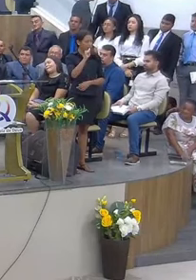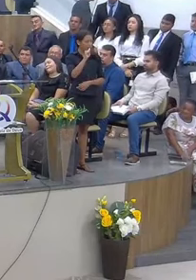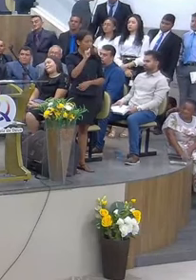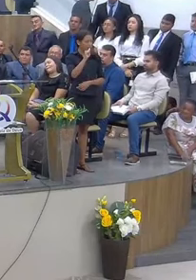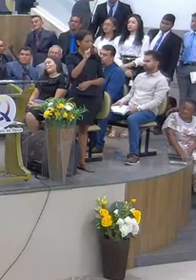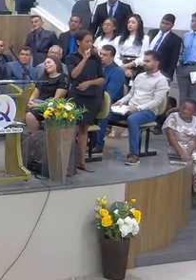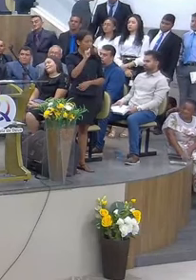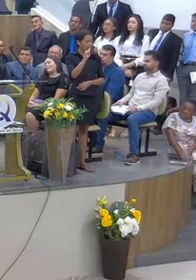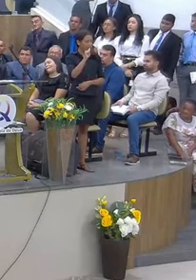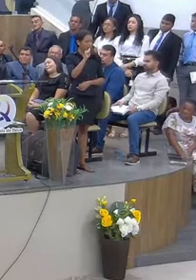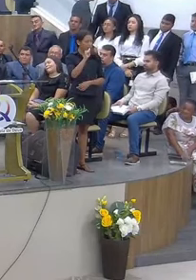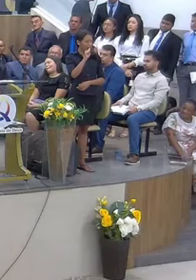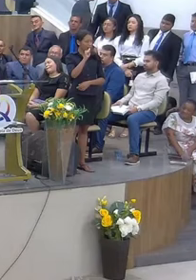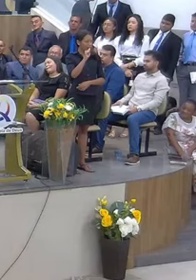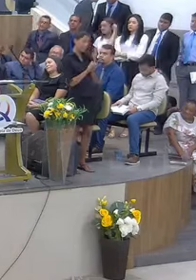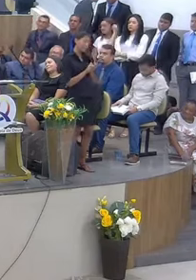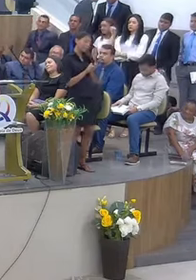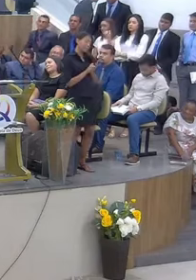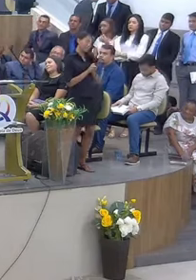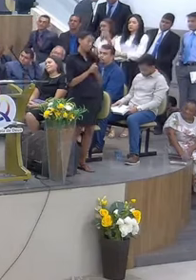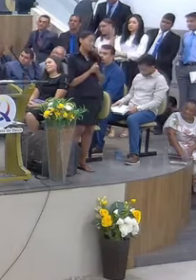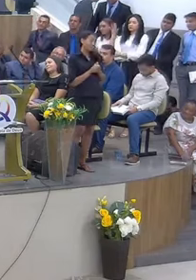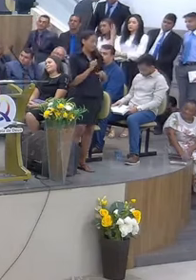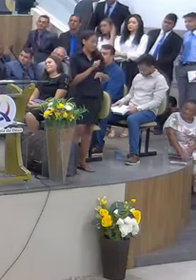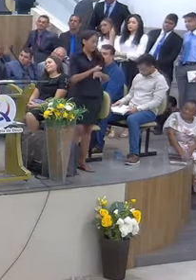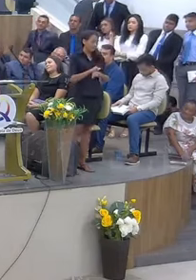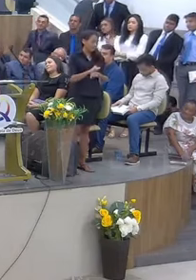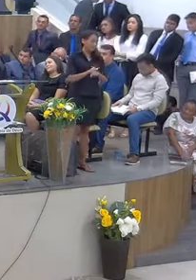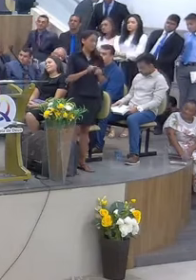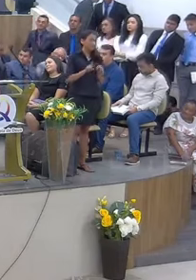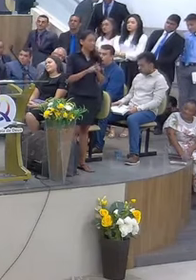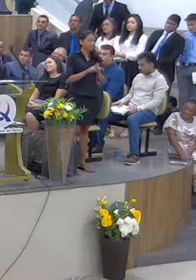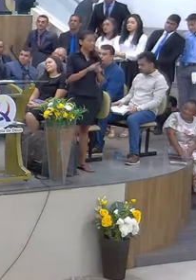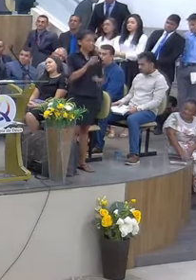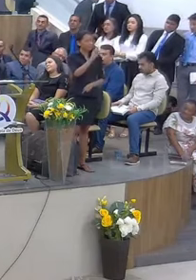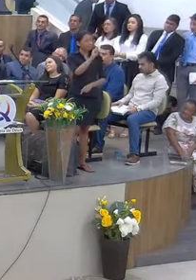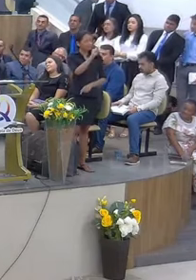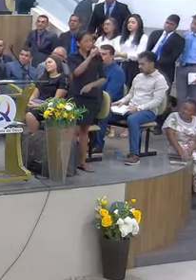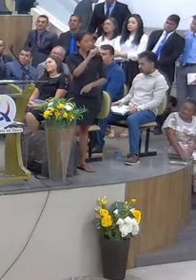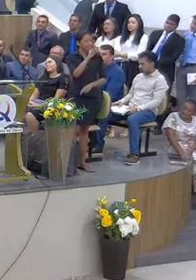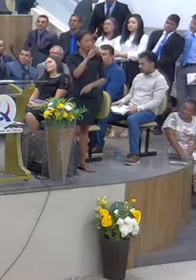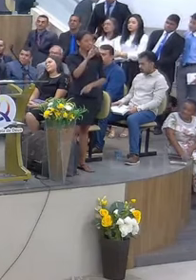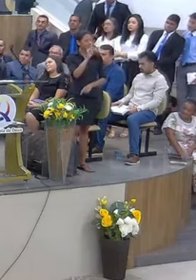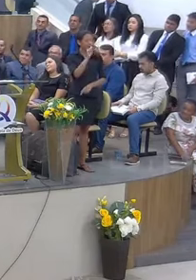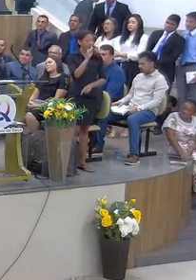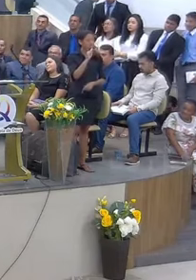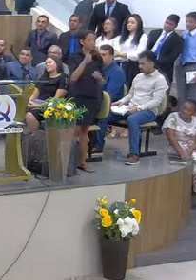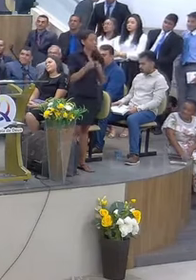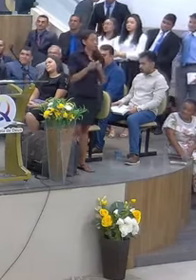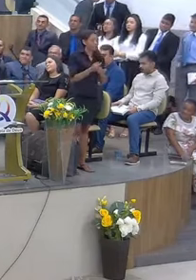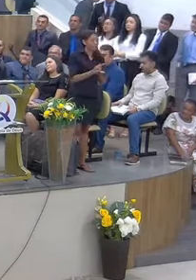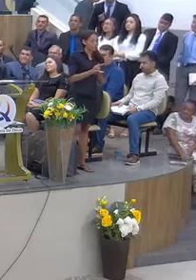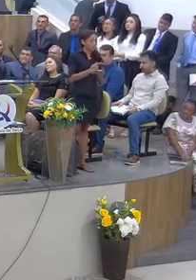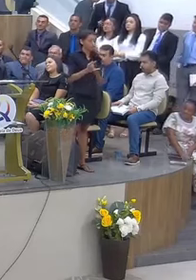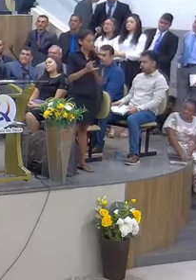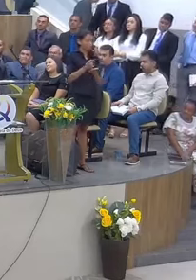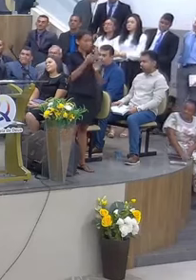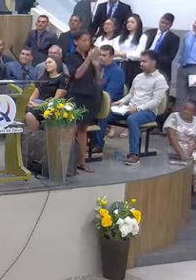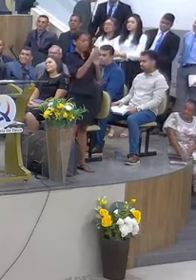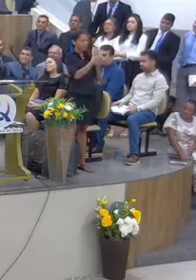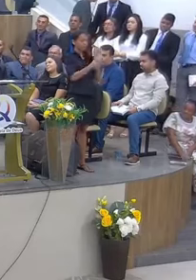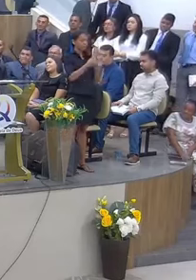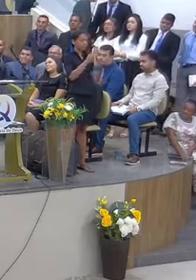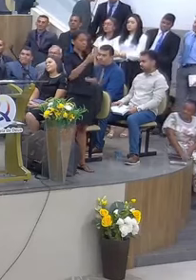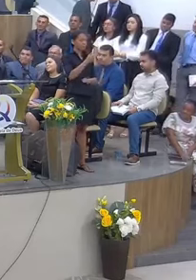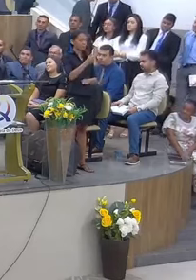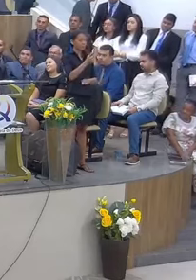Eu concluo que Abraão e Sara, os dois eram brincalhões. Quando você vai para Gênesis 26, 8, a Bíblia diz, Isaac estava